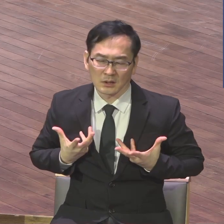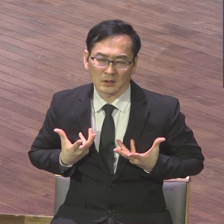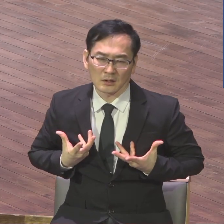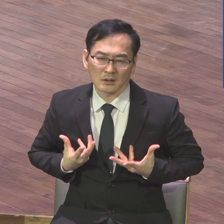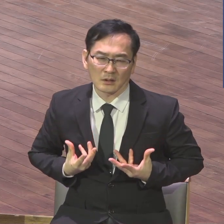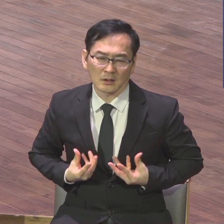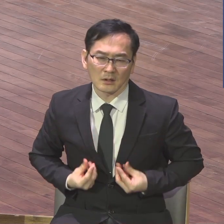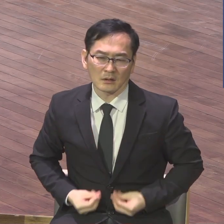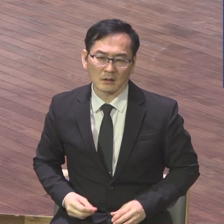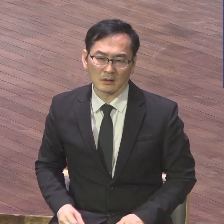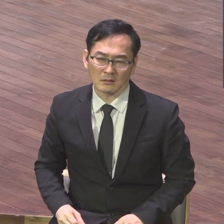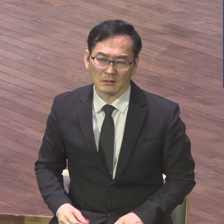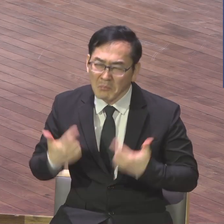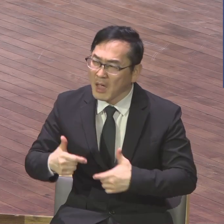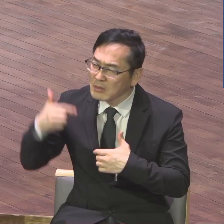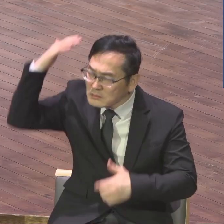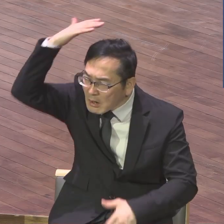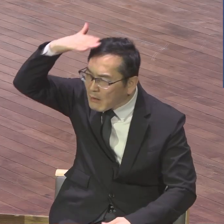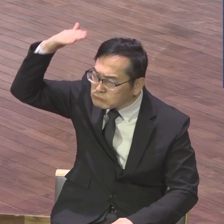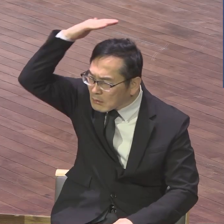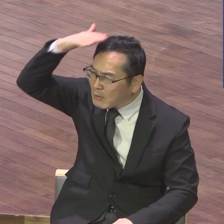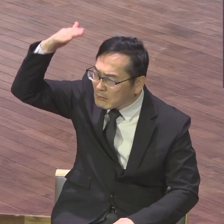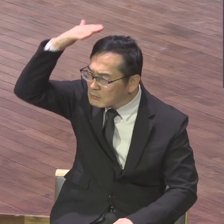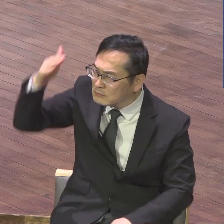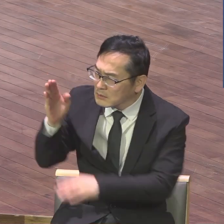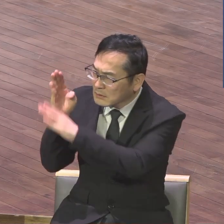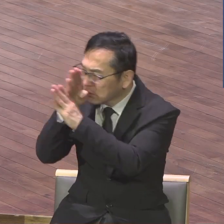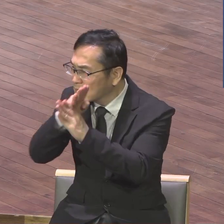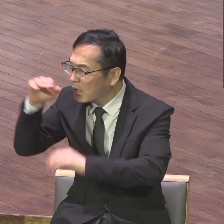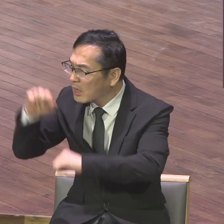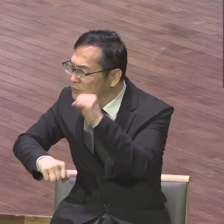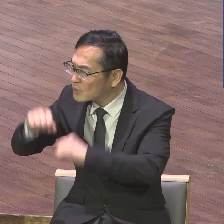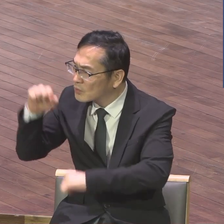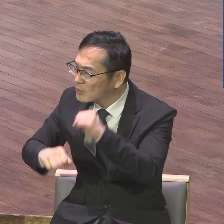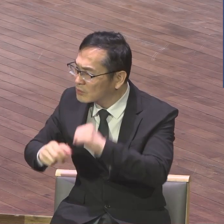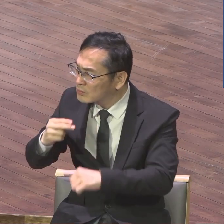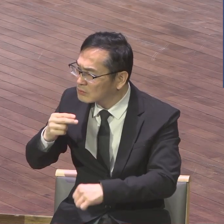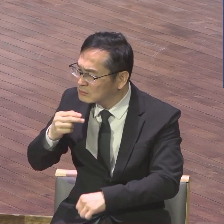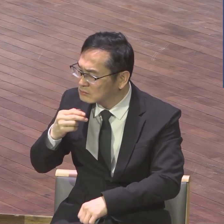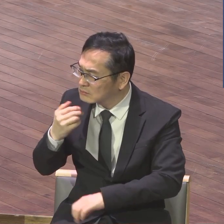배신감을 느꼈을 거예요. 그럴 수가 있나?